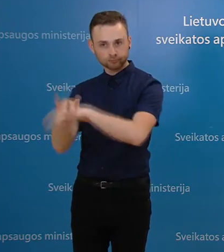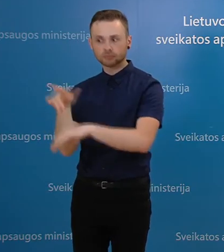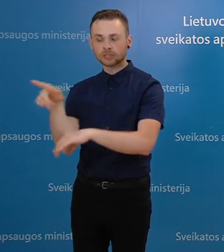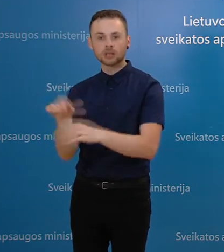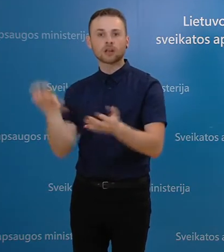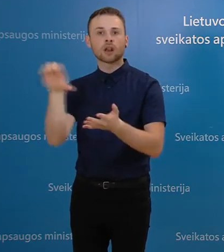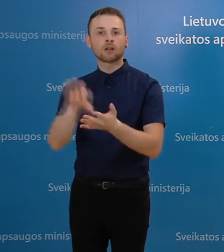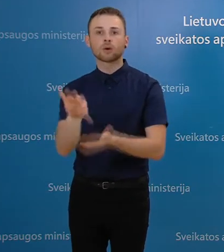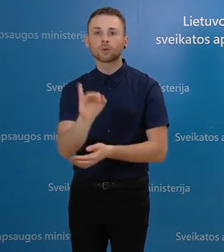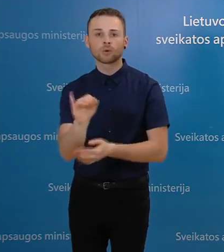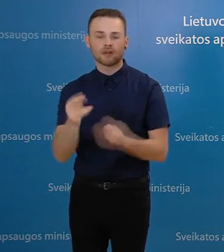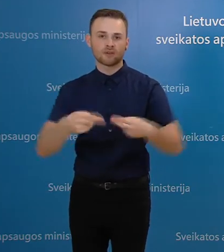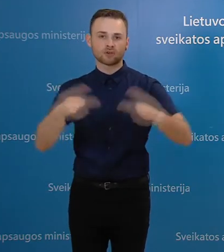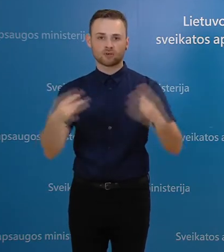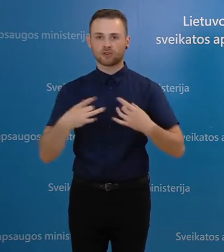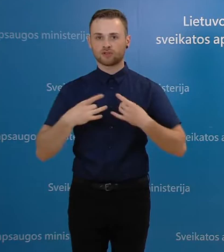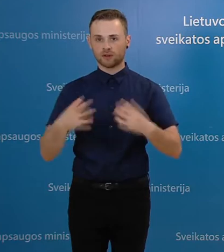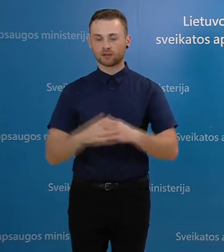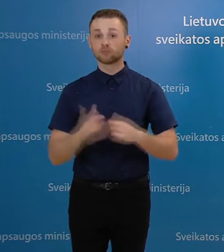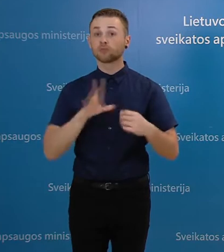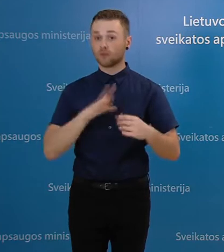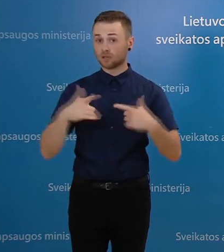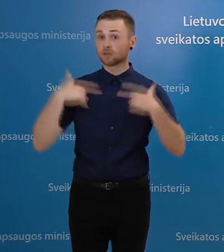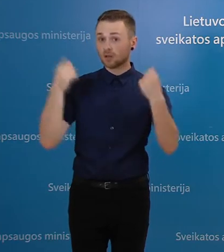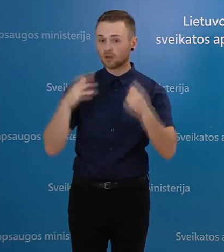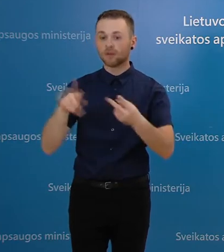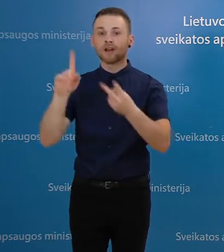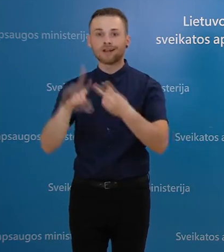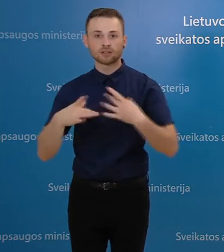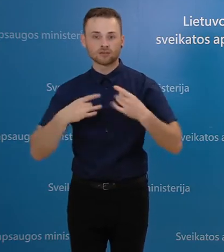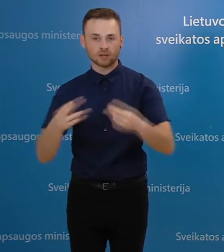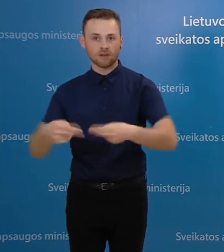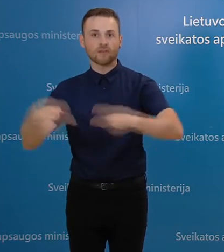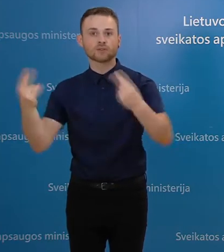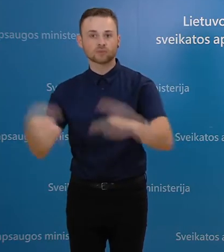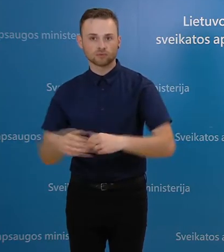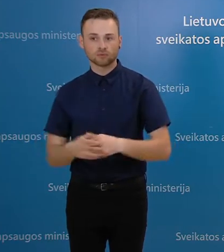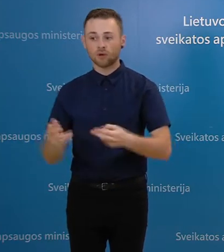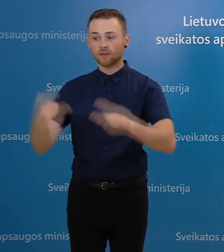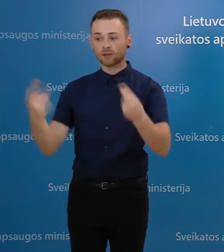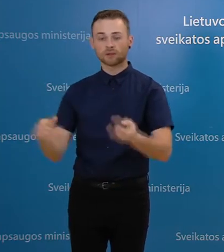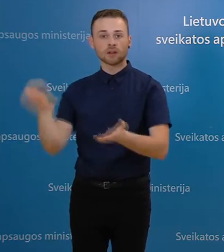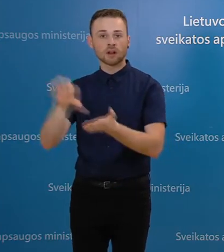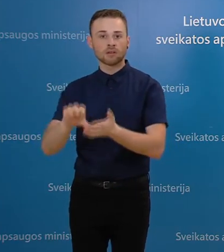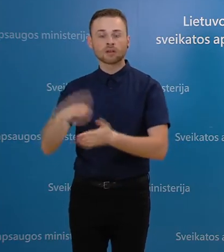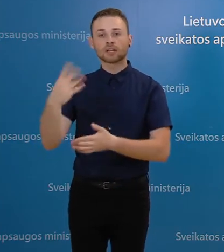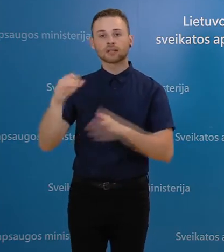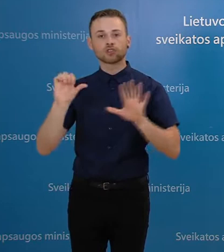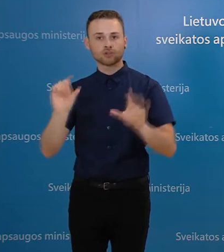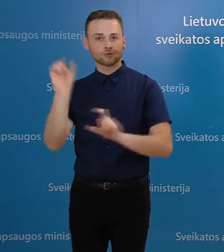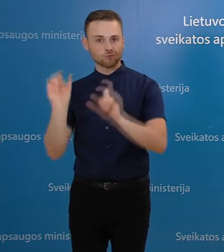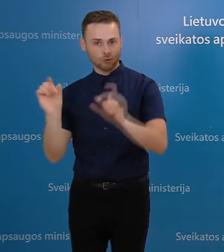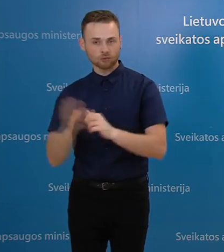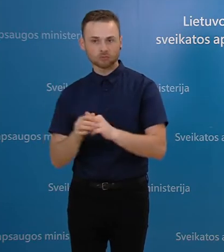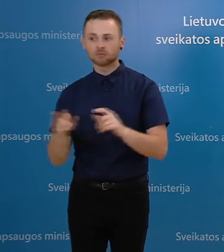dalyvavo vestuvių šventėje po gimtadienio šventės. Šioje šventėje beje buvo 46 asmenys, jie taip pat yra